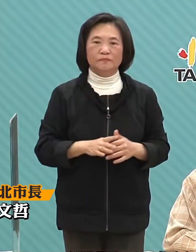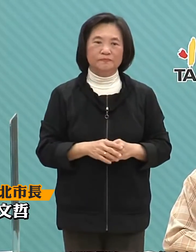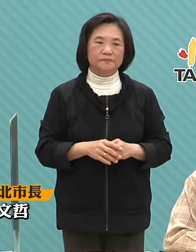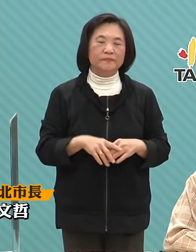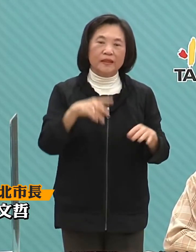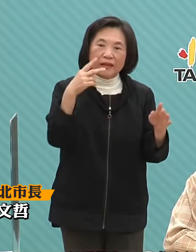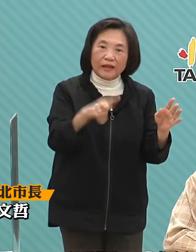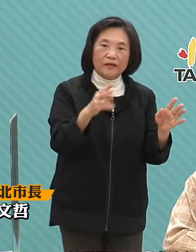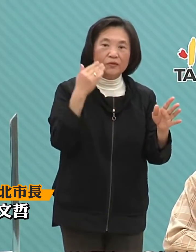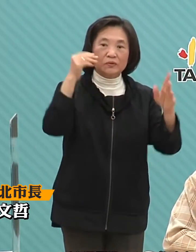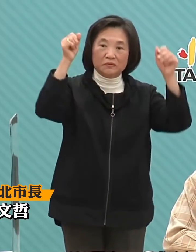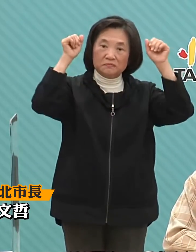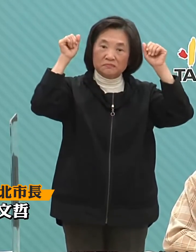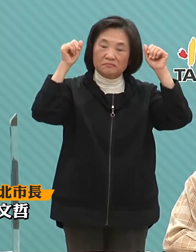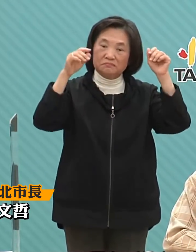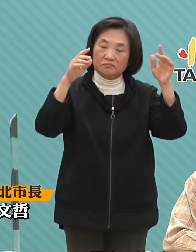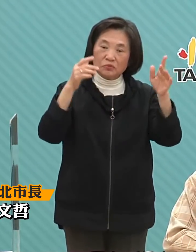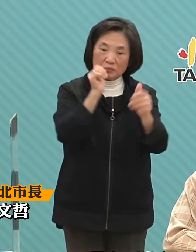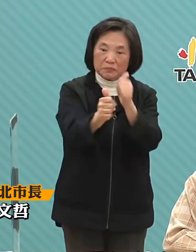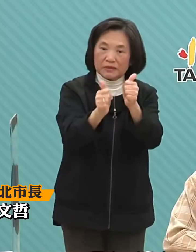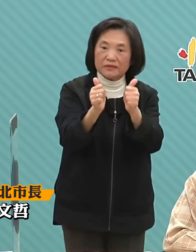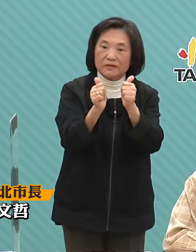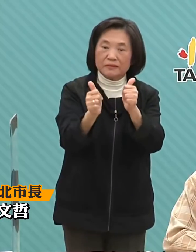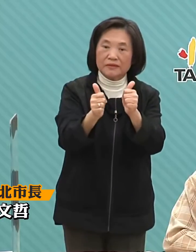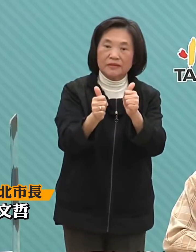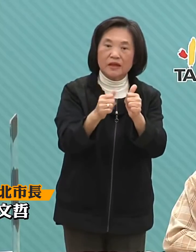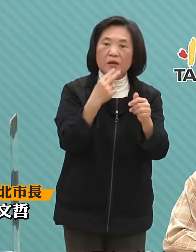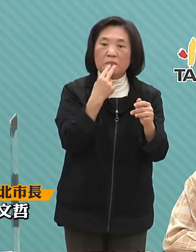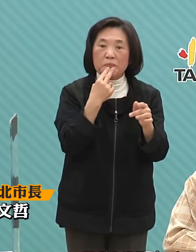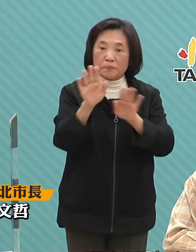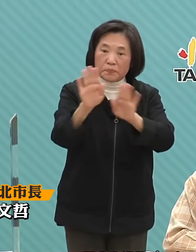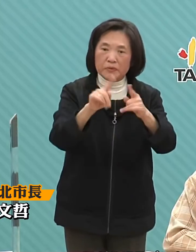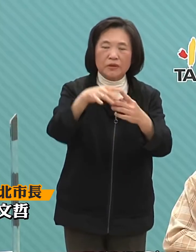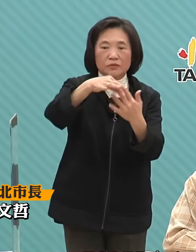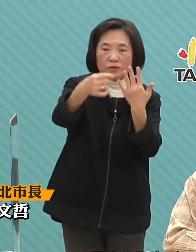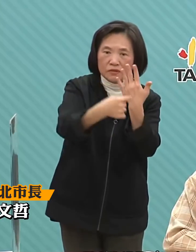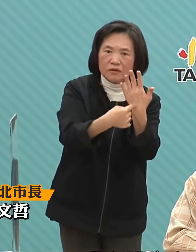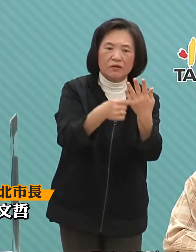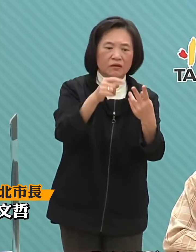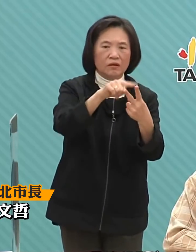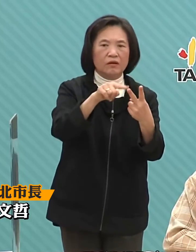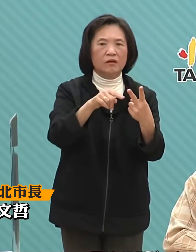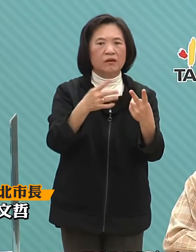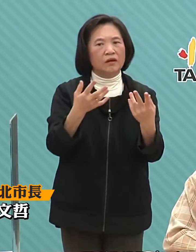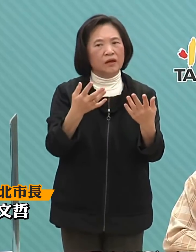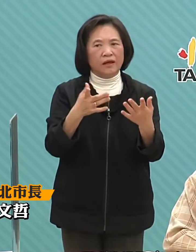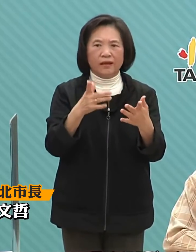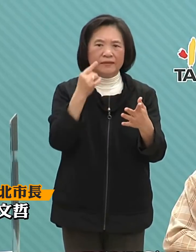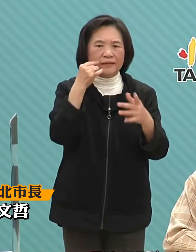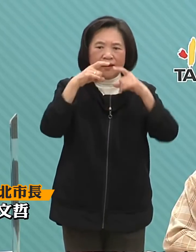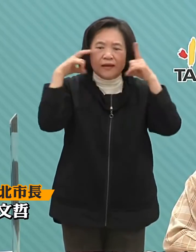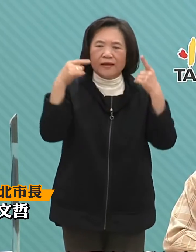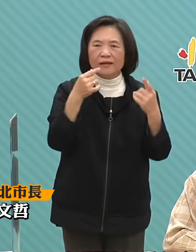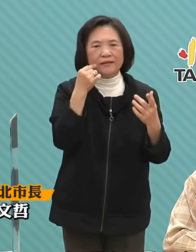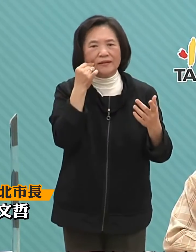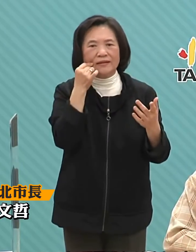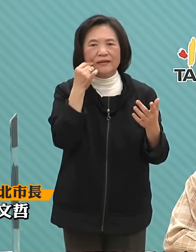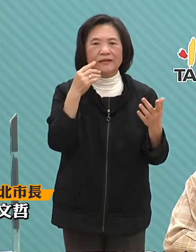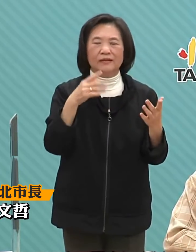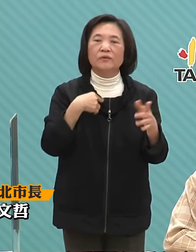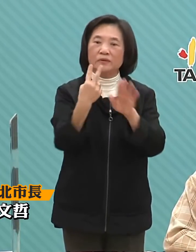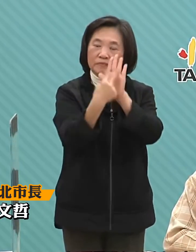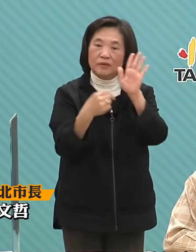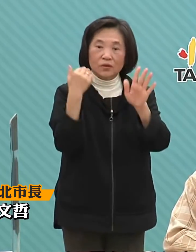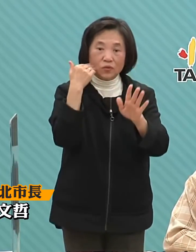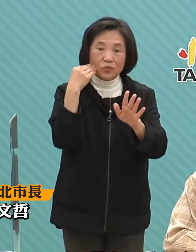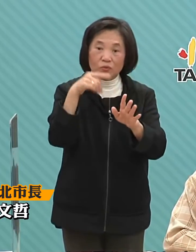那当然，正式比赛的时候是很困难，你知道，所以包括裁判跟那个选手，我们有个规定是这样的哦。如果你